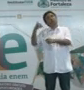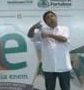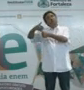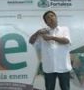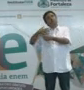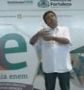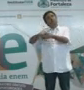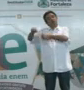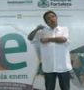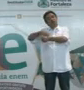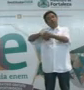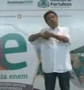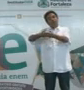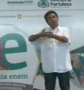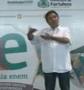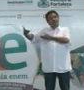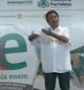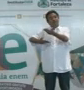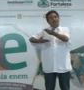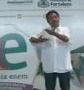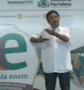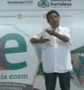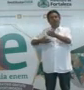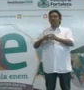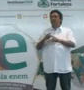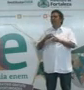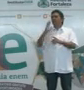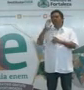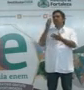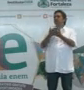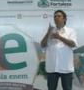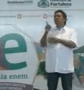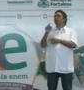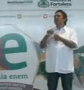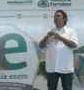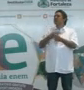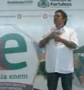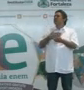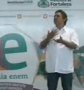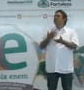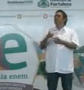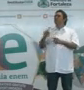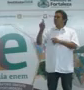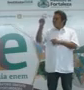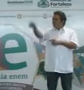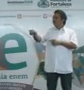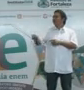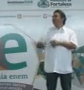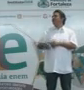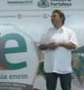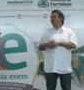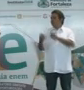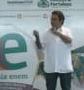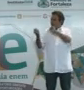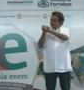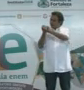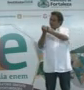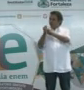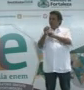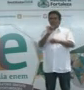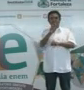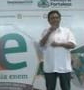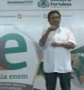bora trocar. E o Iraque disse: macho, não acredito que tu vai fazer isso por mim não, mas isso por você. Estamos juntos. E